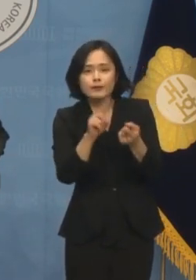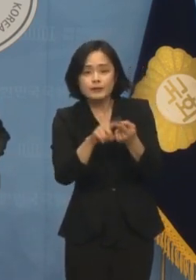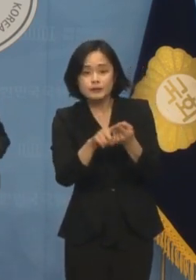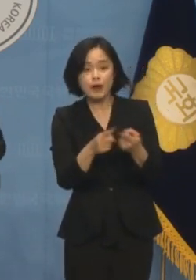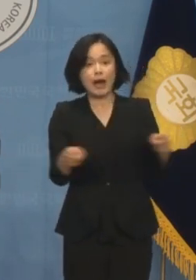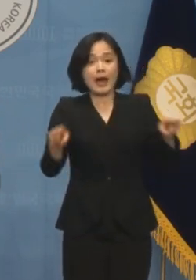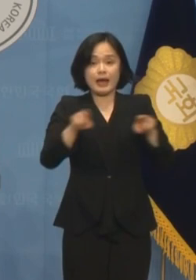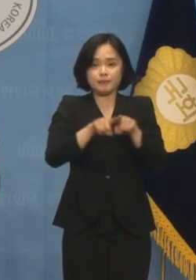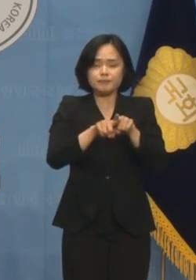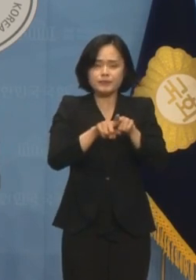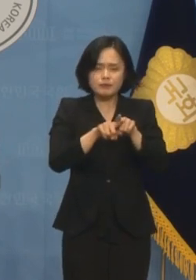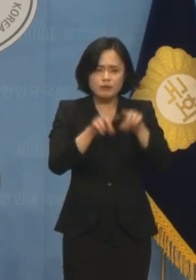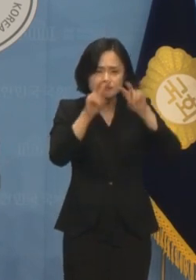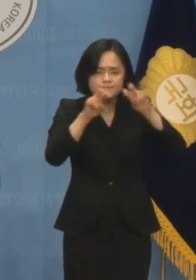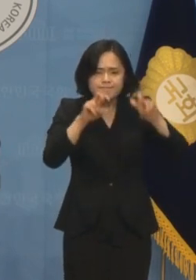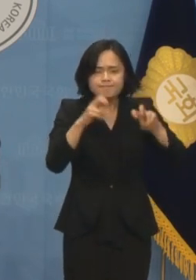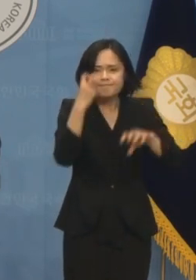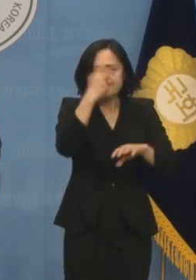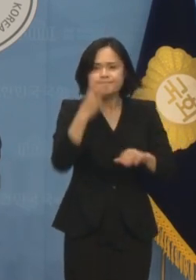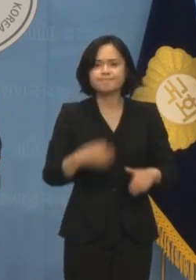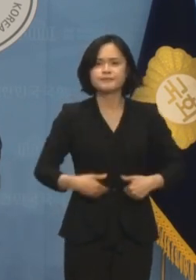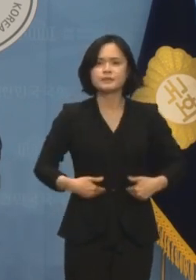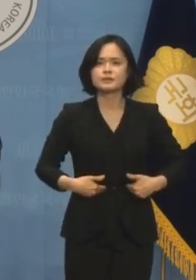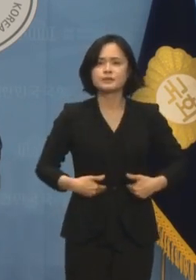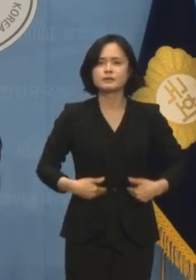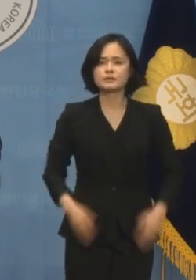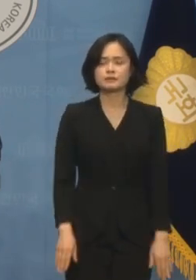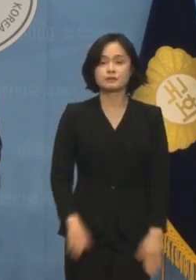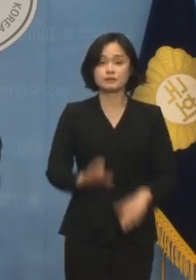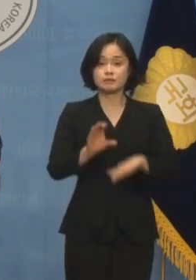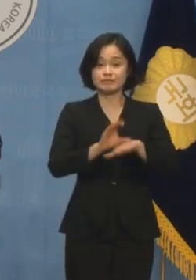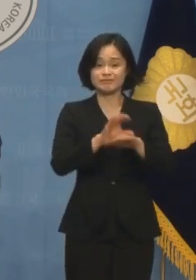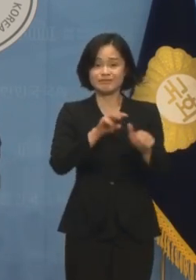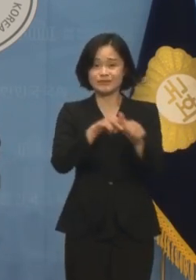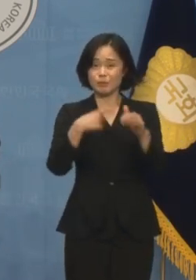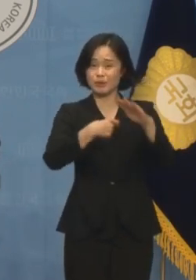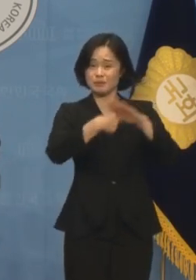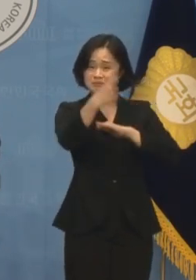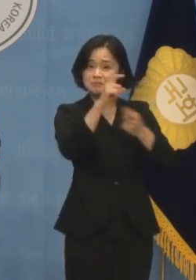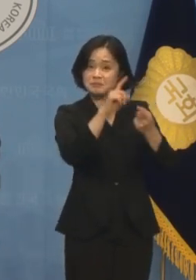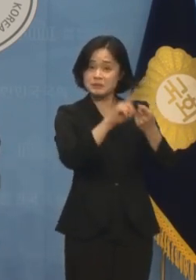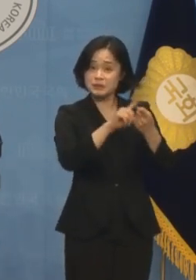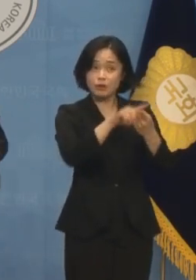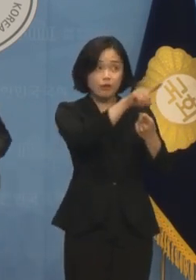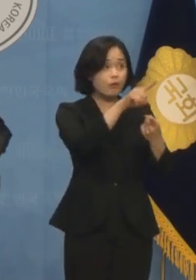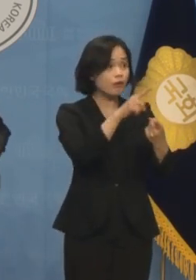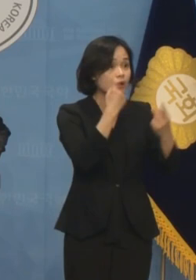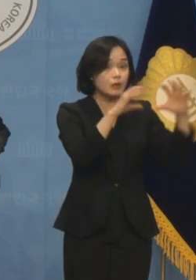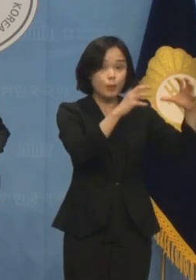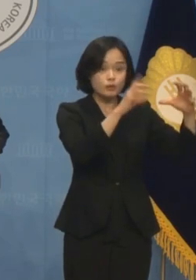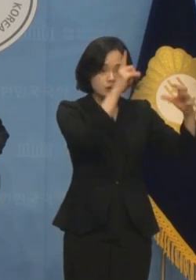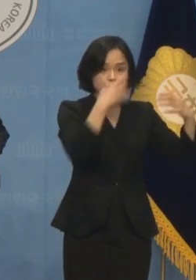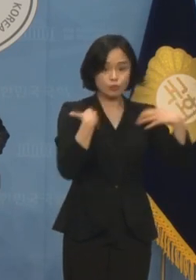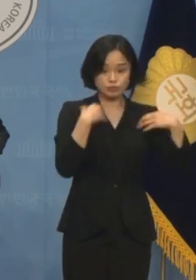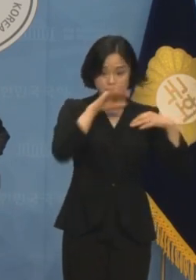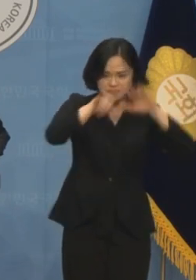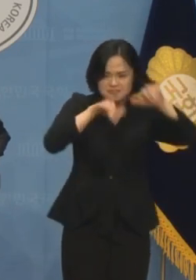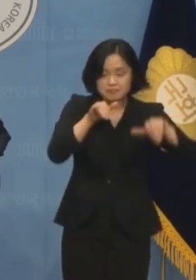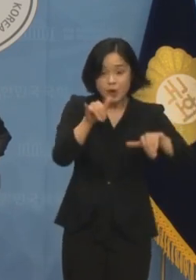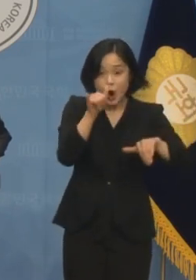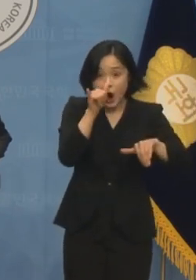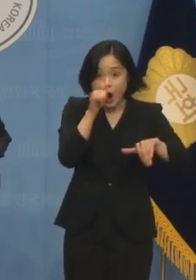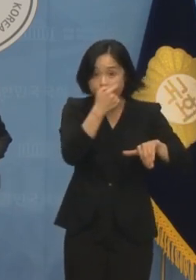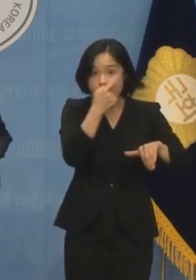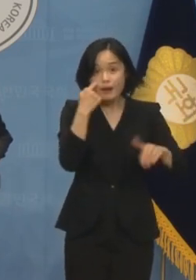주장합니다. 만에 하나 해킹 사고에 적성국들이 관여한 정황이 나온다면 우리 정부가 일본